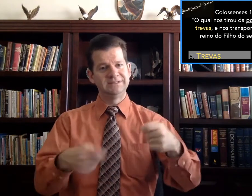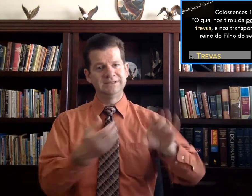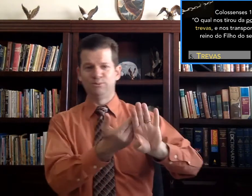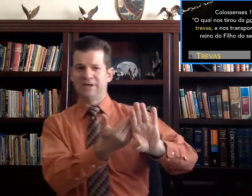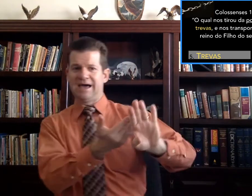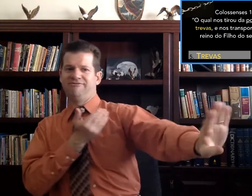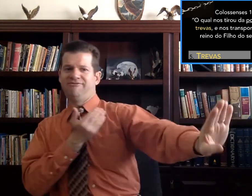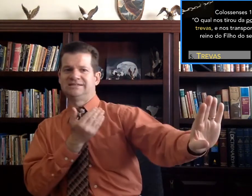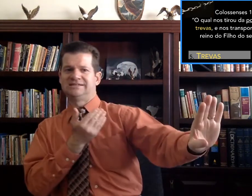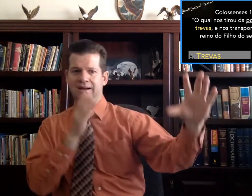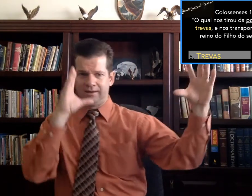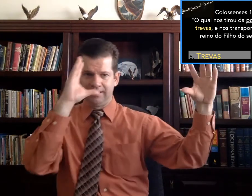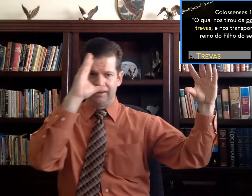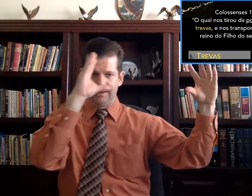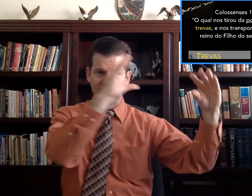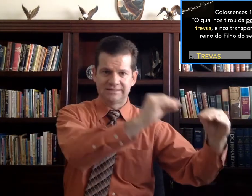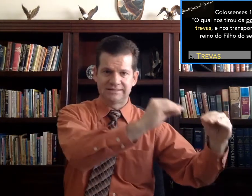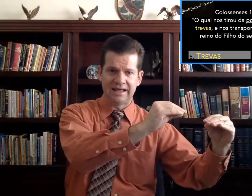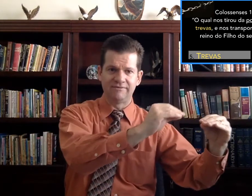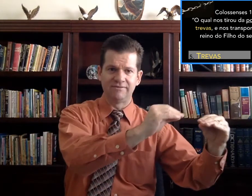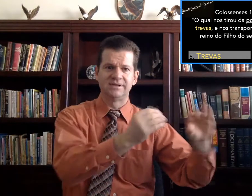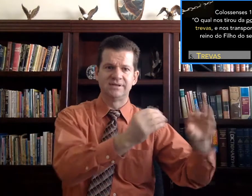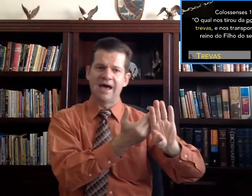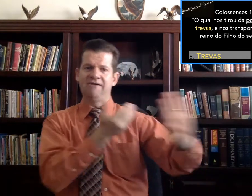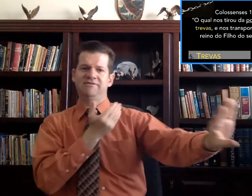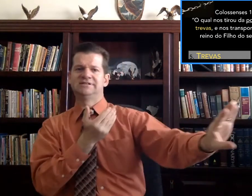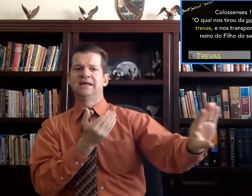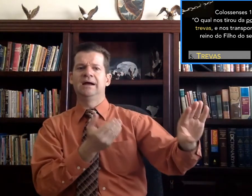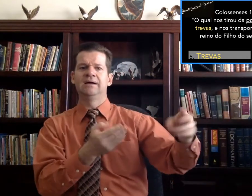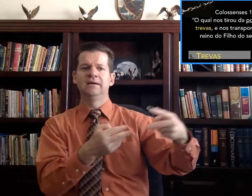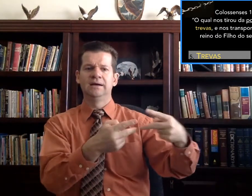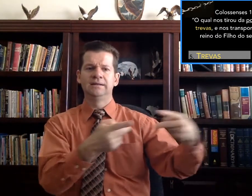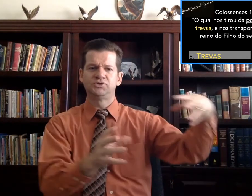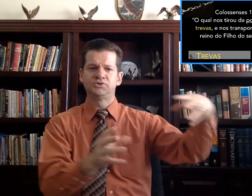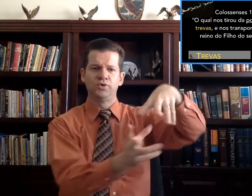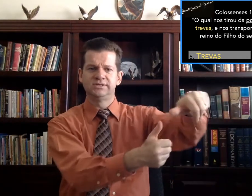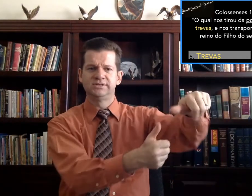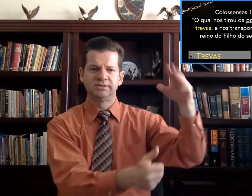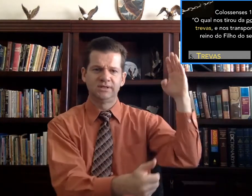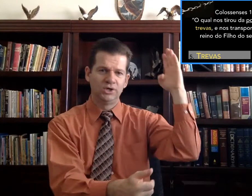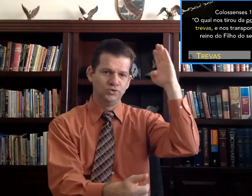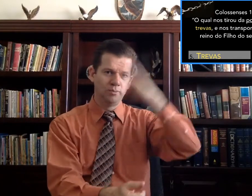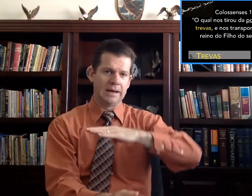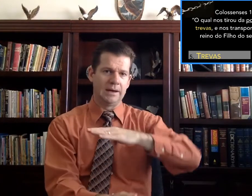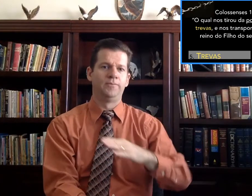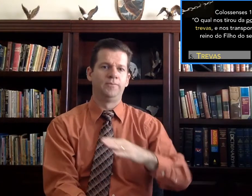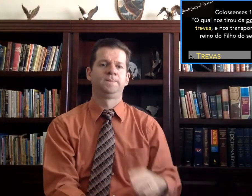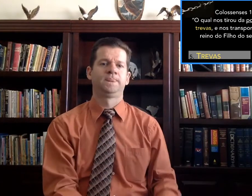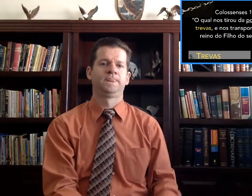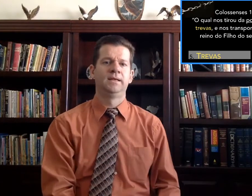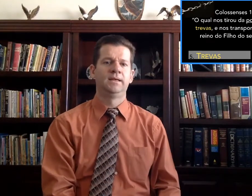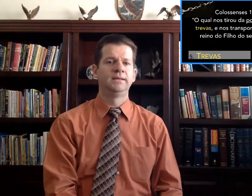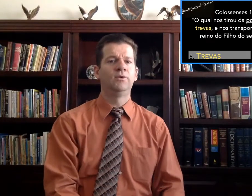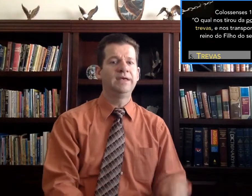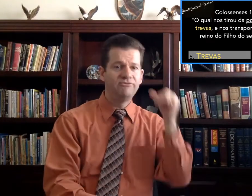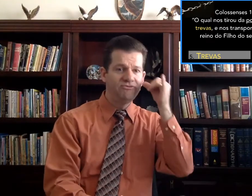Precisamos afastar das trevas. Afastar das coisas do mal. Então,